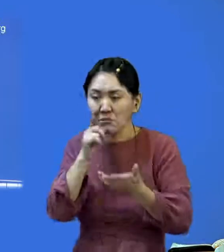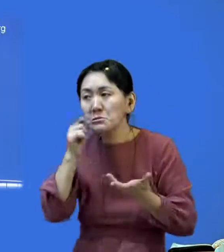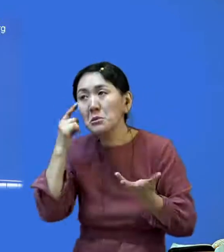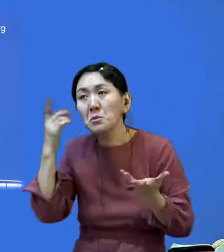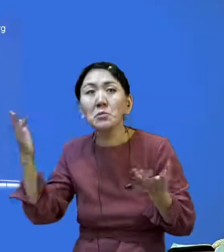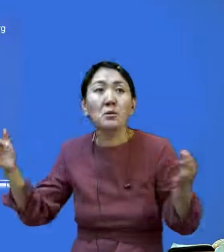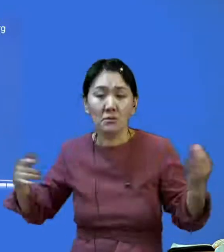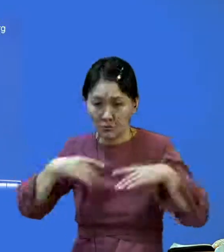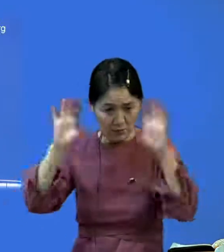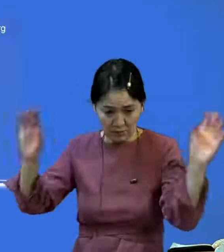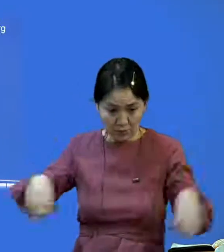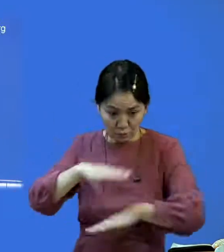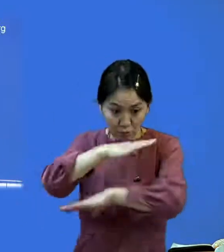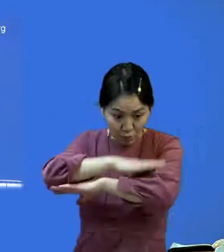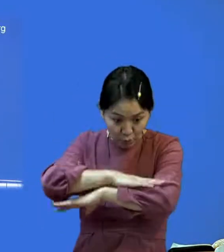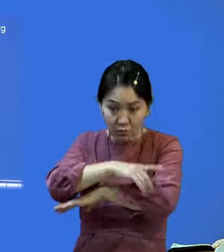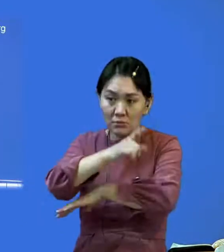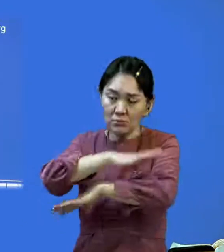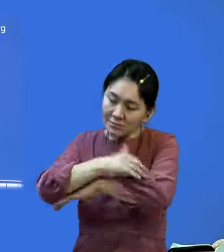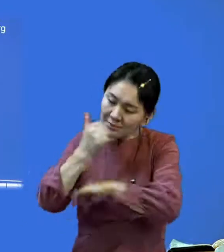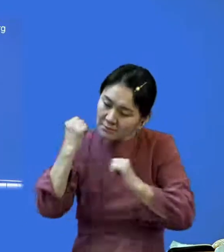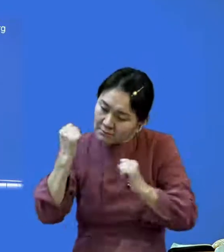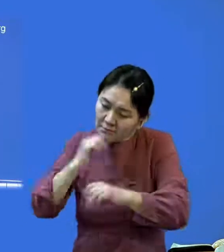Сурагч юм бол хичээлээ хичээнгүүлэн хий.